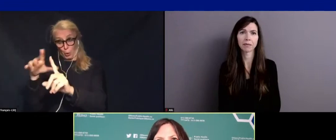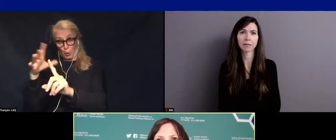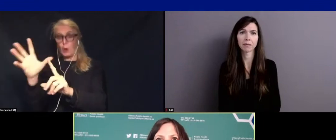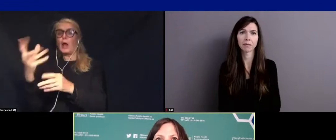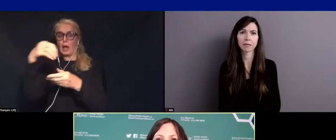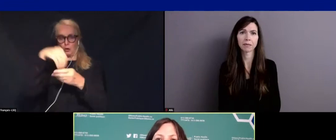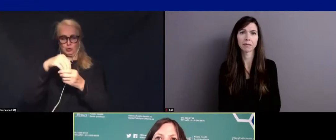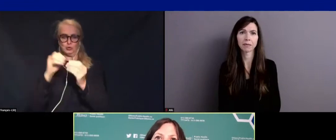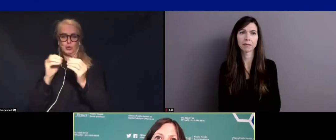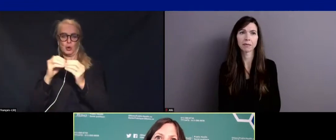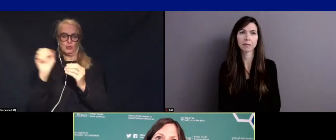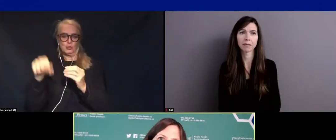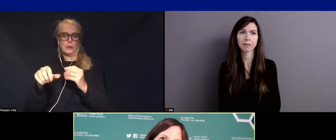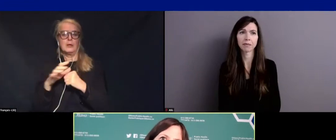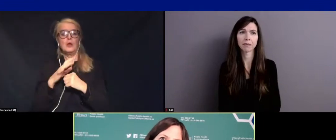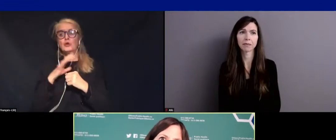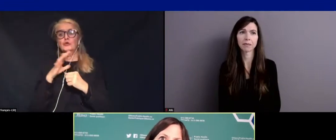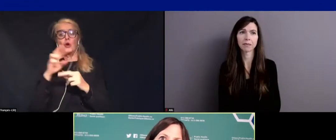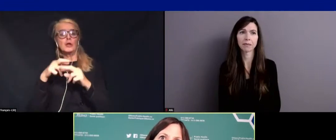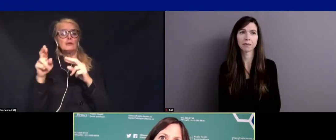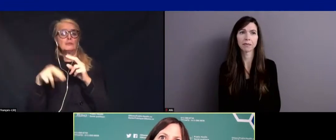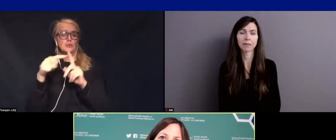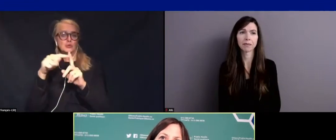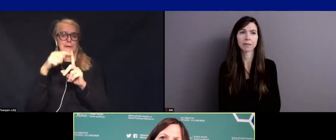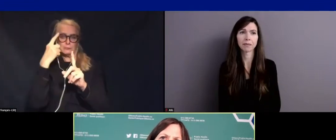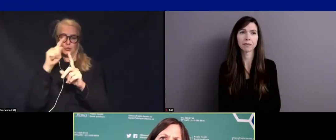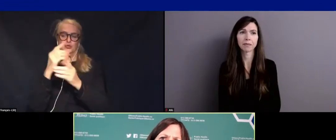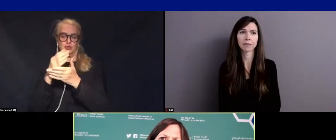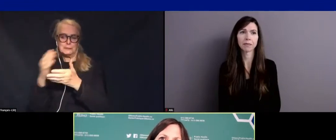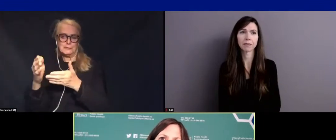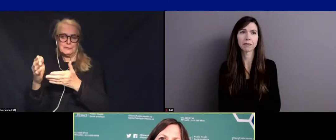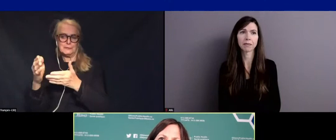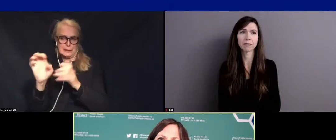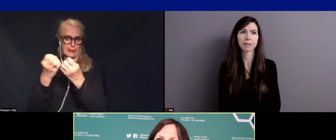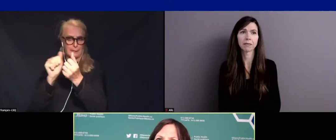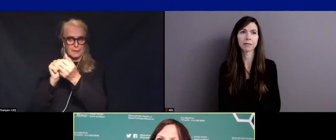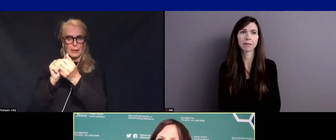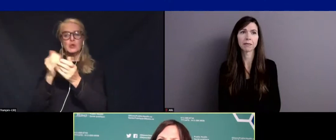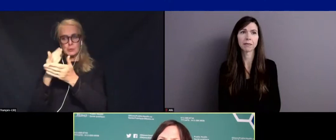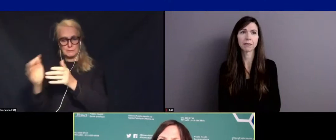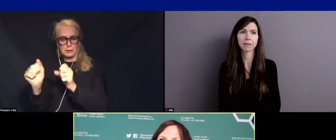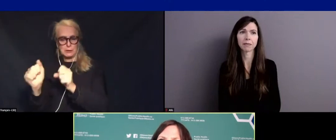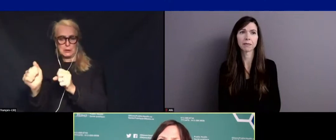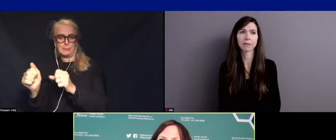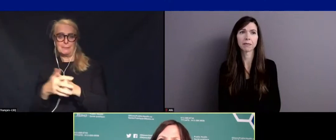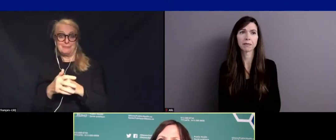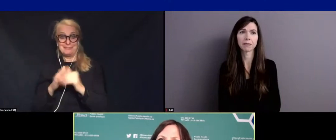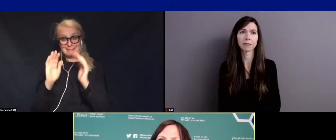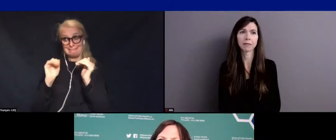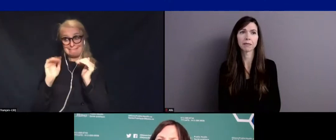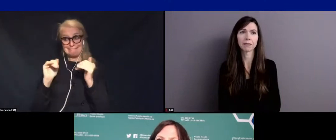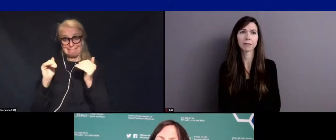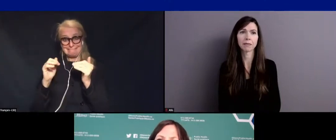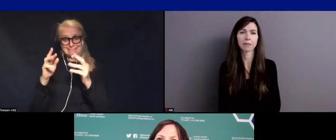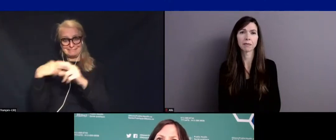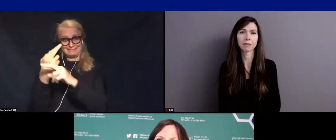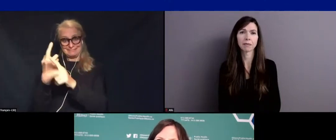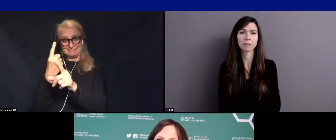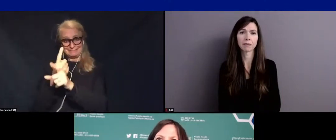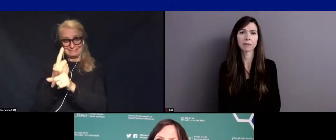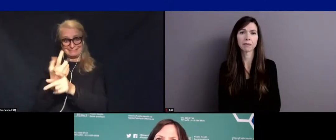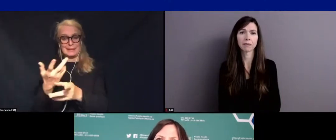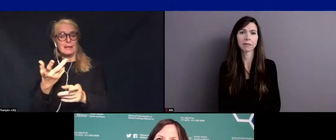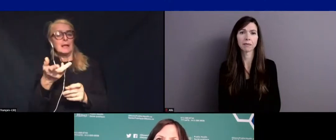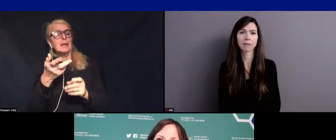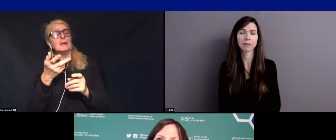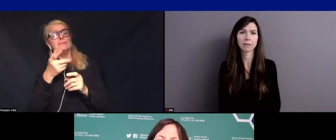les résultats positifs pour faire le suivi avec notre équipe. Alors, j'espère que ça répond à votre question. Vous